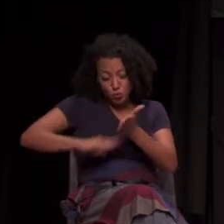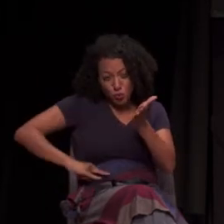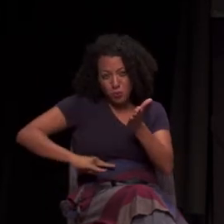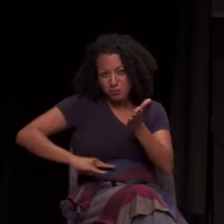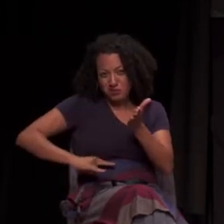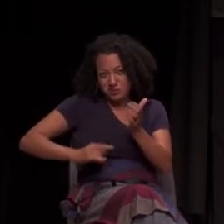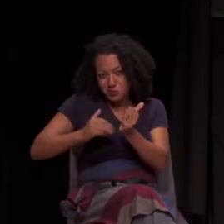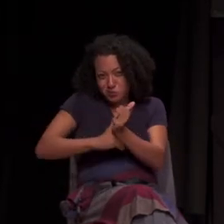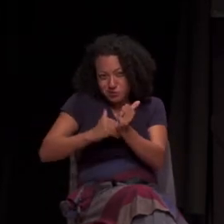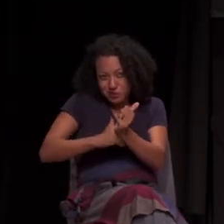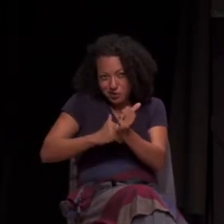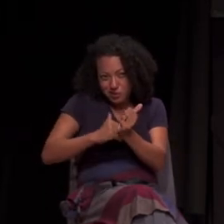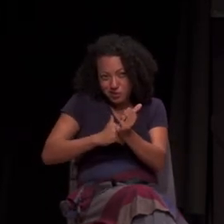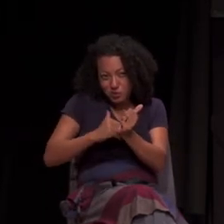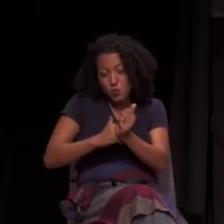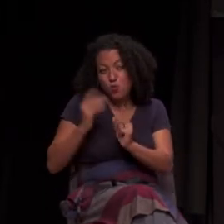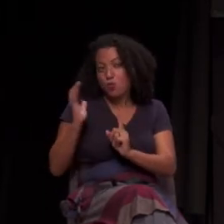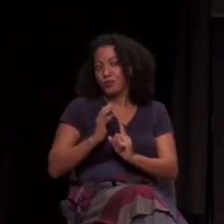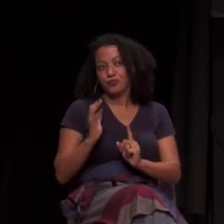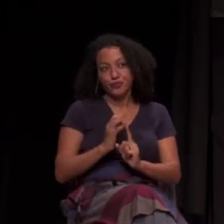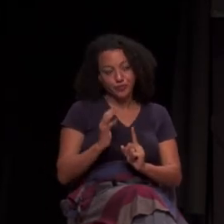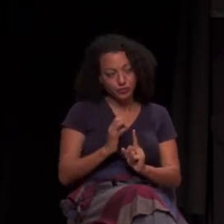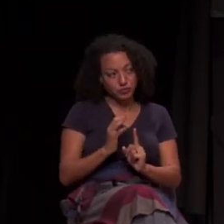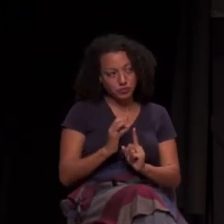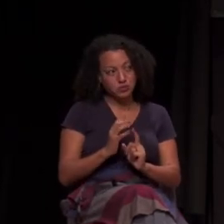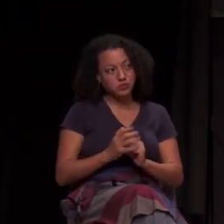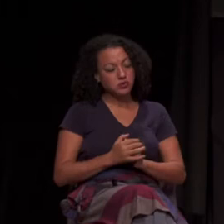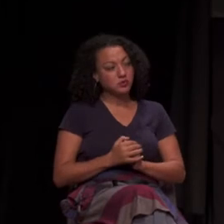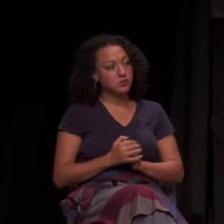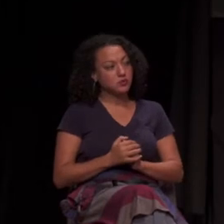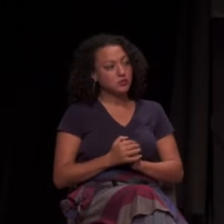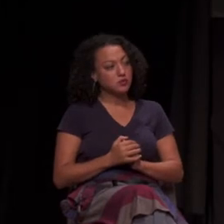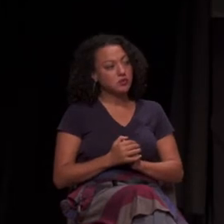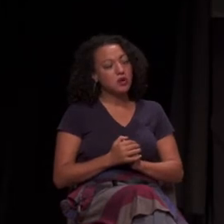como secretos, né, são documentos do Estado, me parece,